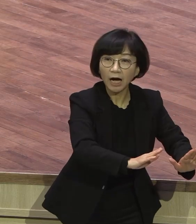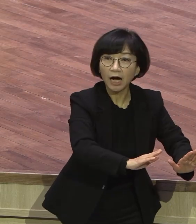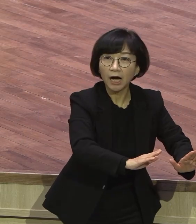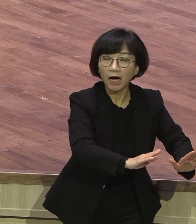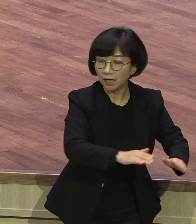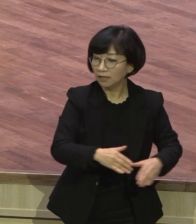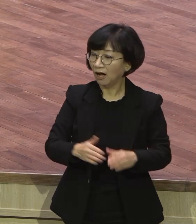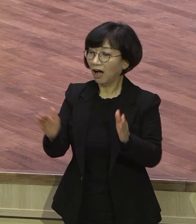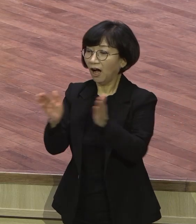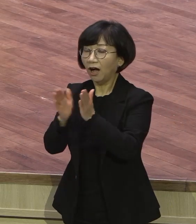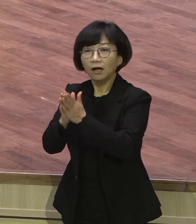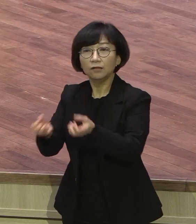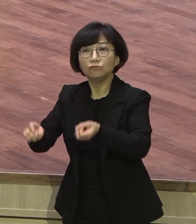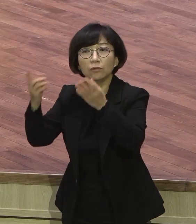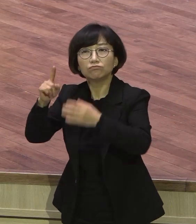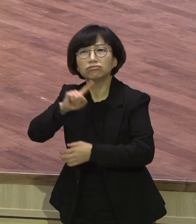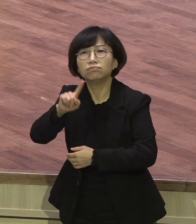교인들도 아멘